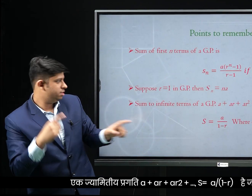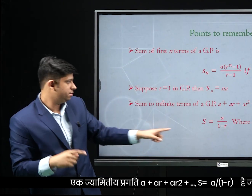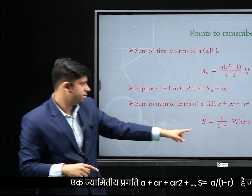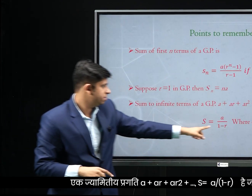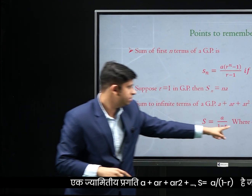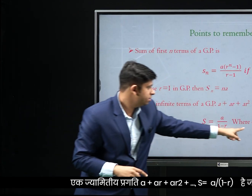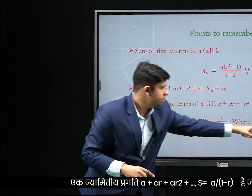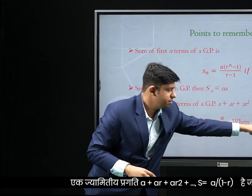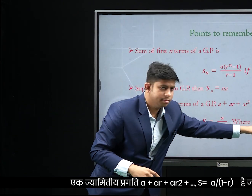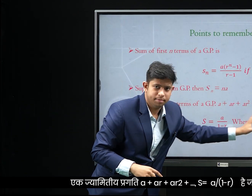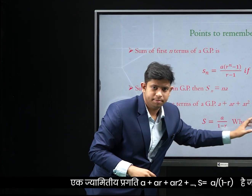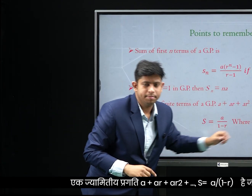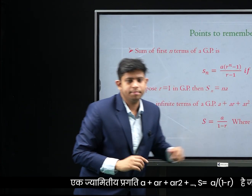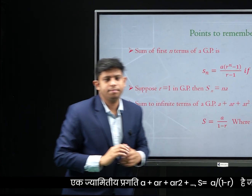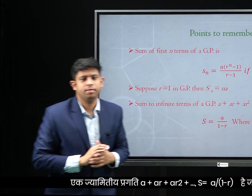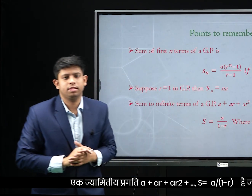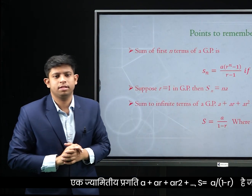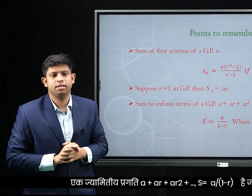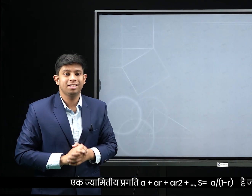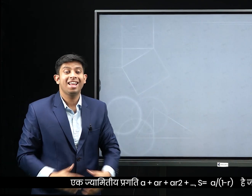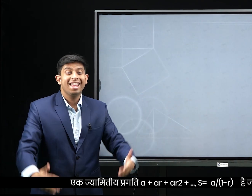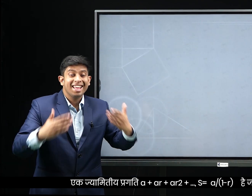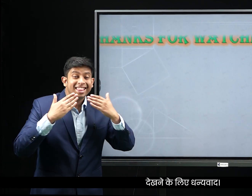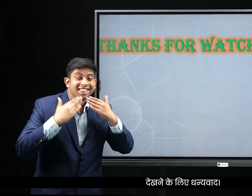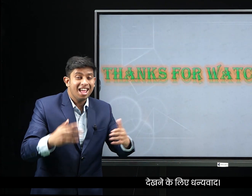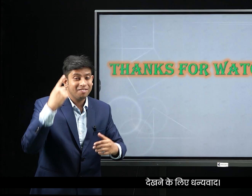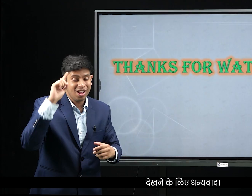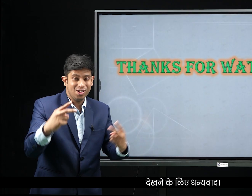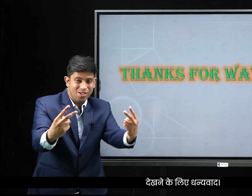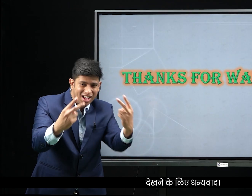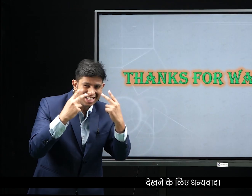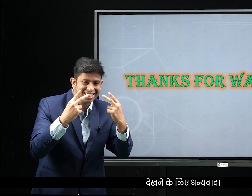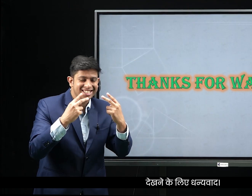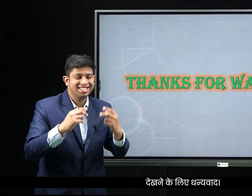देखने के लिए धन्यवाद।